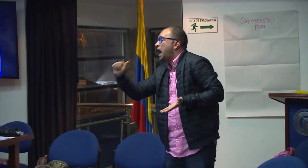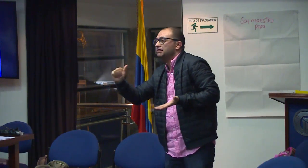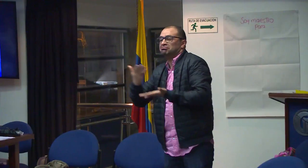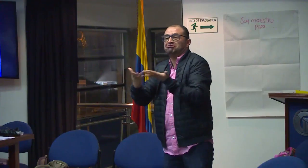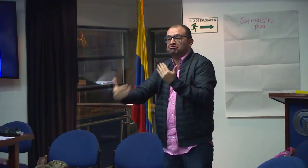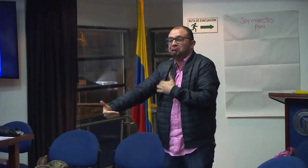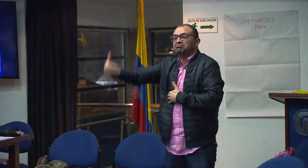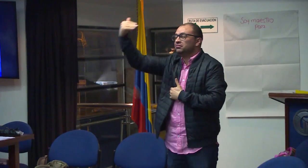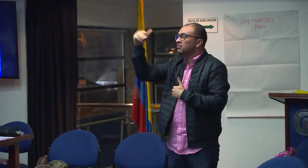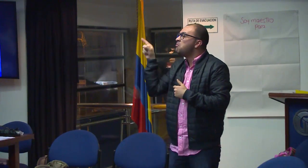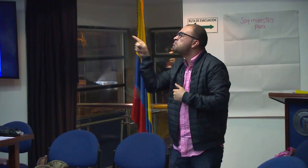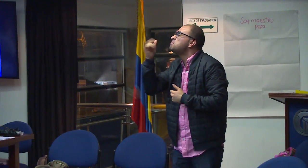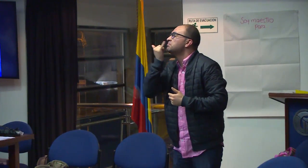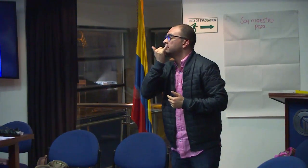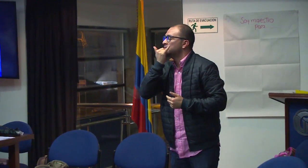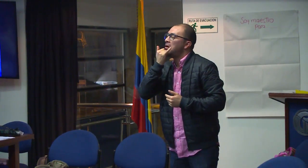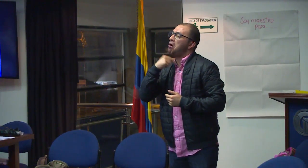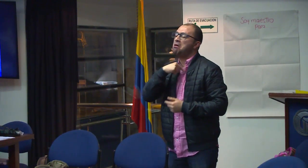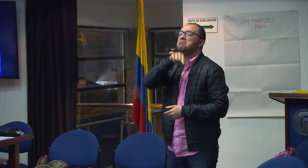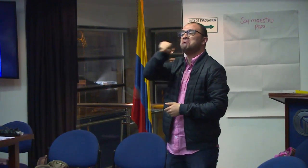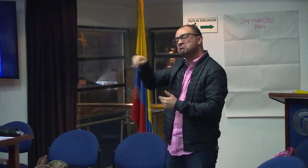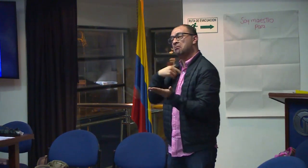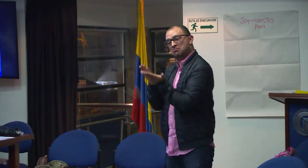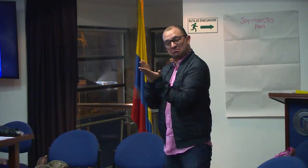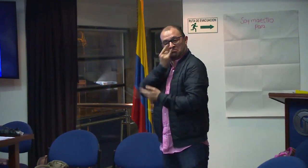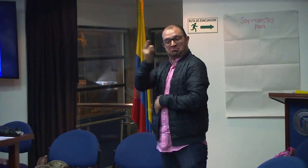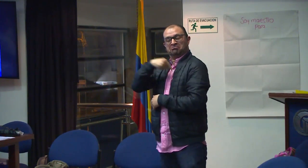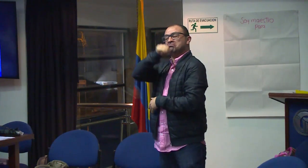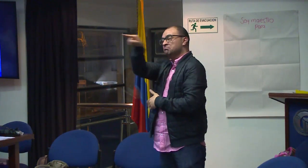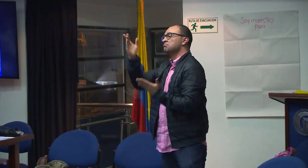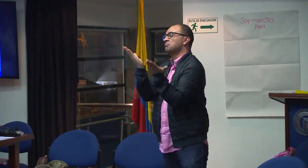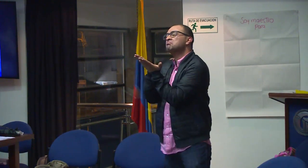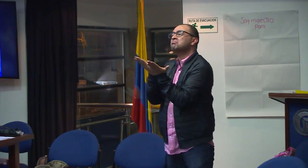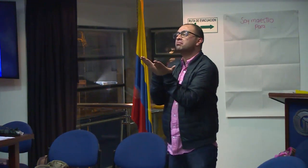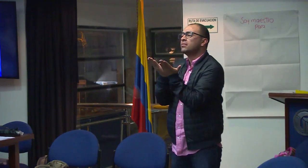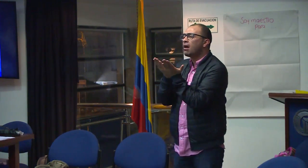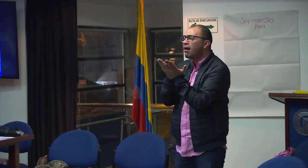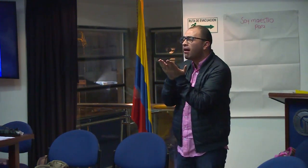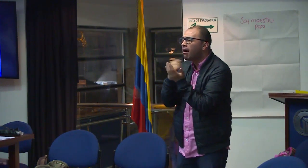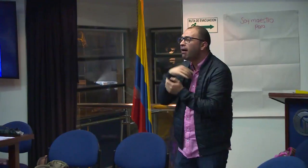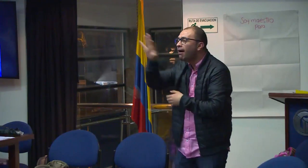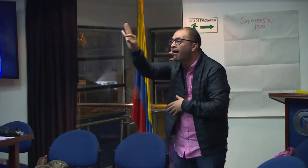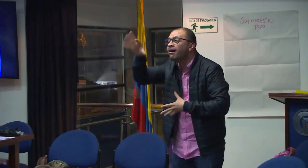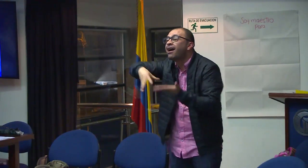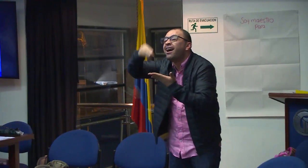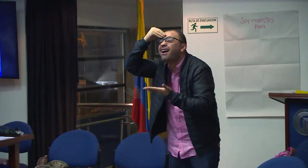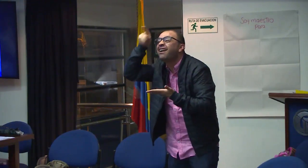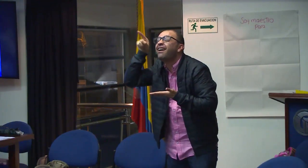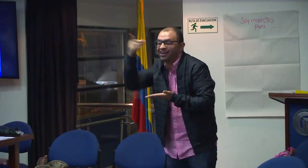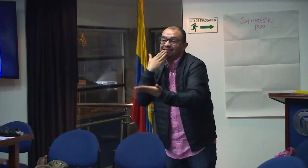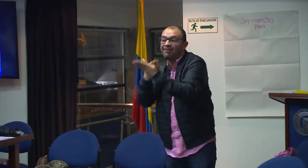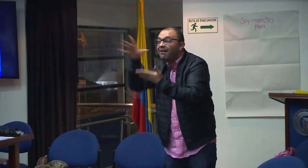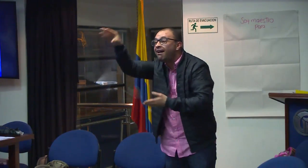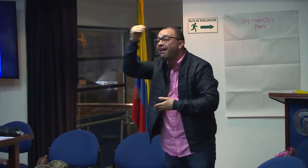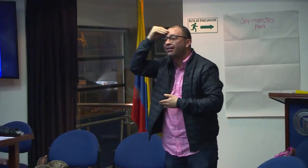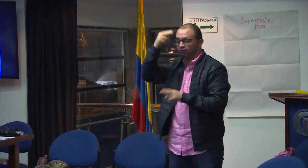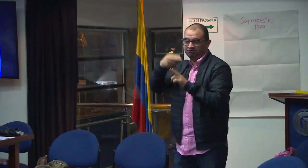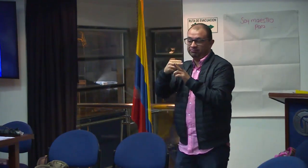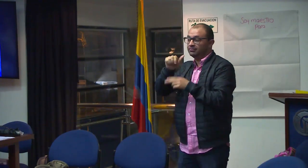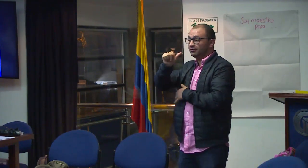en todos los estamentos o en todas las personas, en todos los contextos, para poder actuar